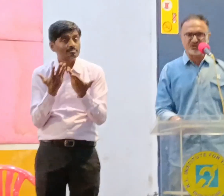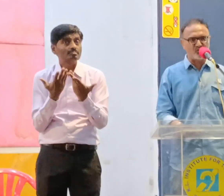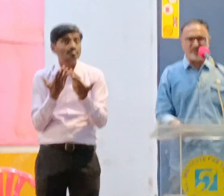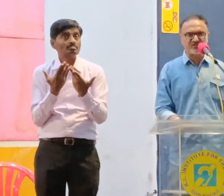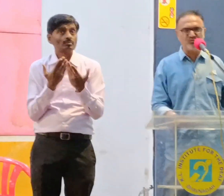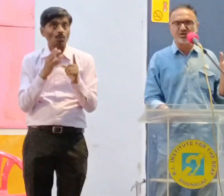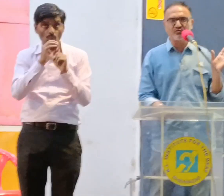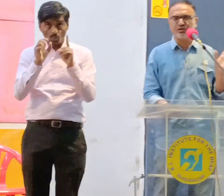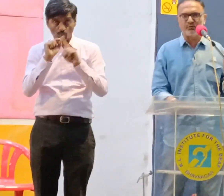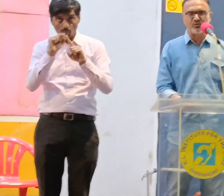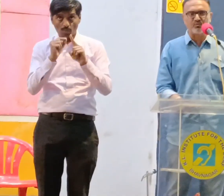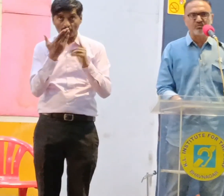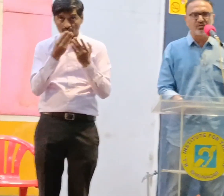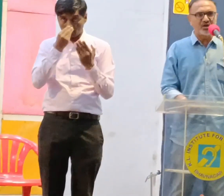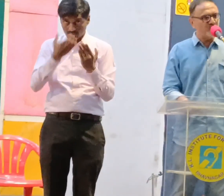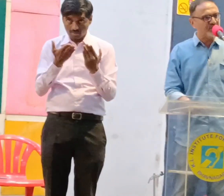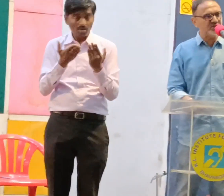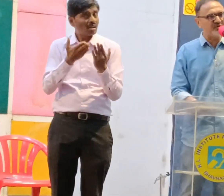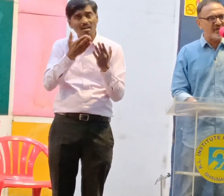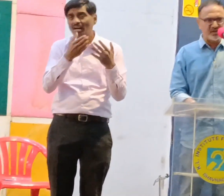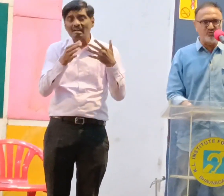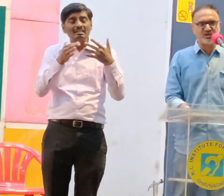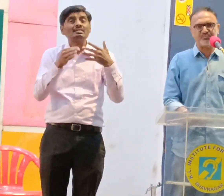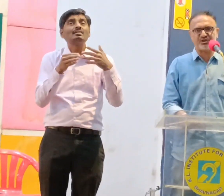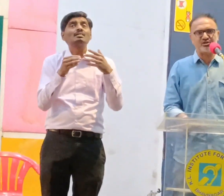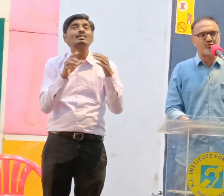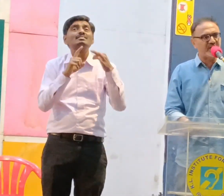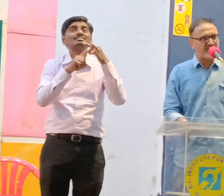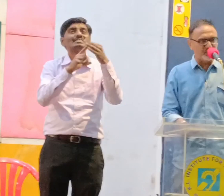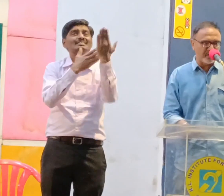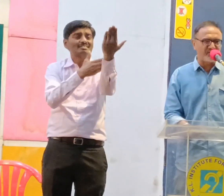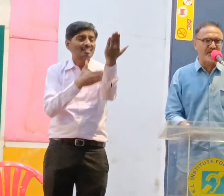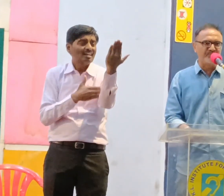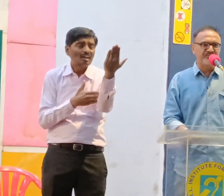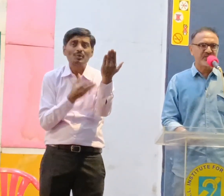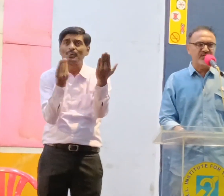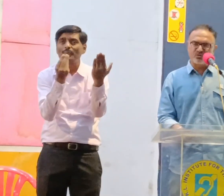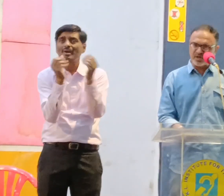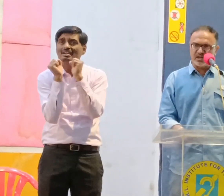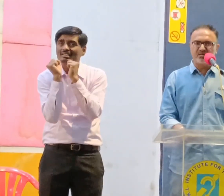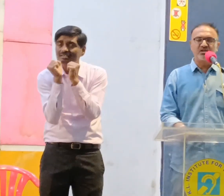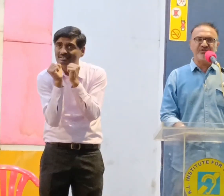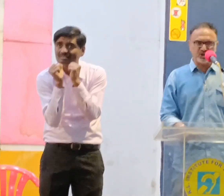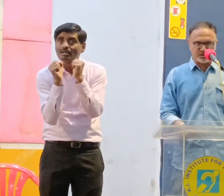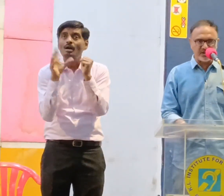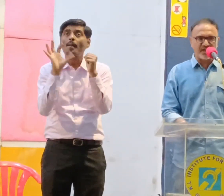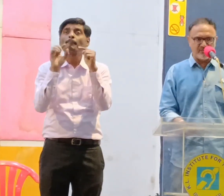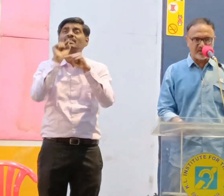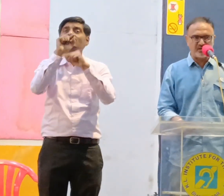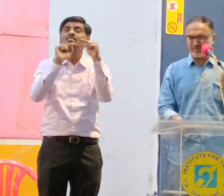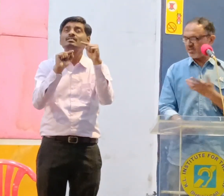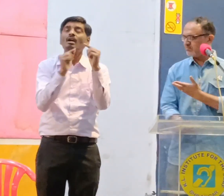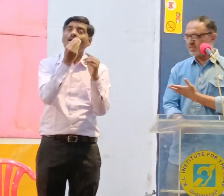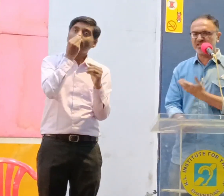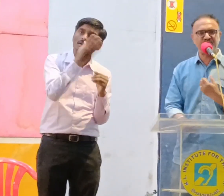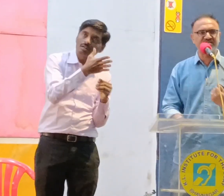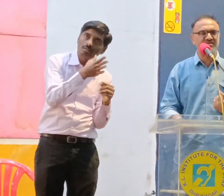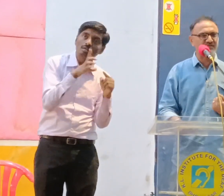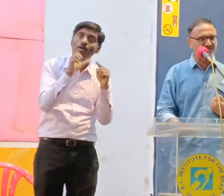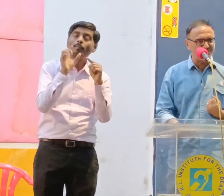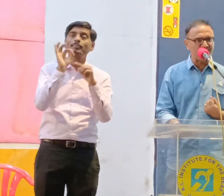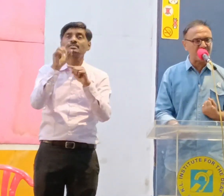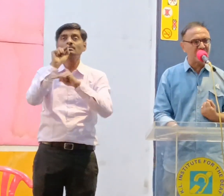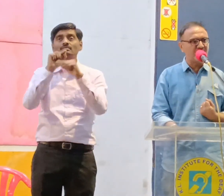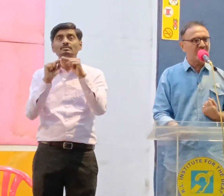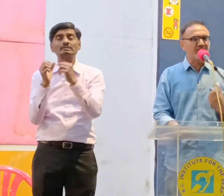સાવ 100-100 માર્ક્સનું અઘરું નથી હોતું. અમુક જ વિભાગ, અમુક જ પ્રશ્ન થોડા ટફ આવે, થોડા ટ્વિસ્ટ કરીને આવે. હમણાં શૈલેષભાઈ